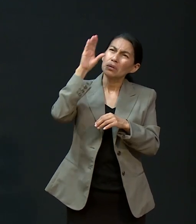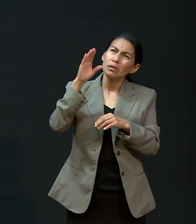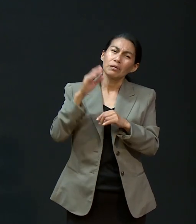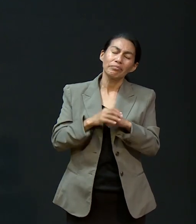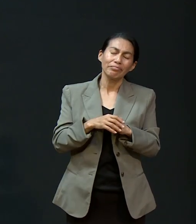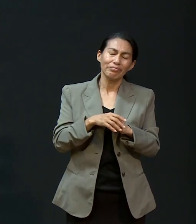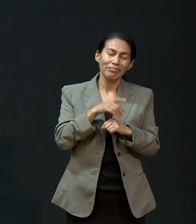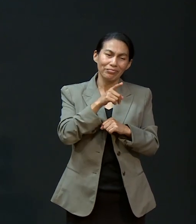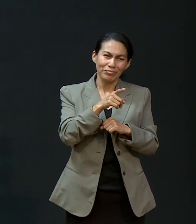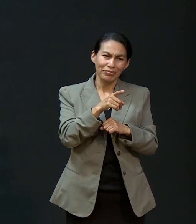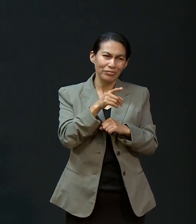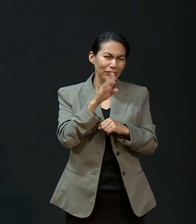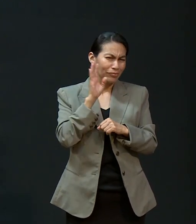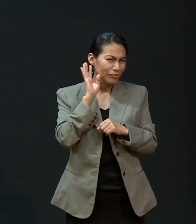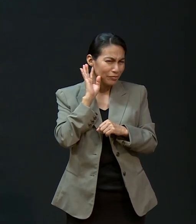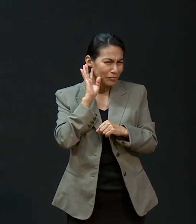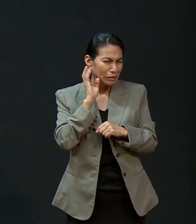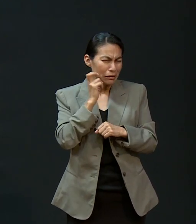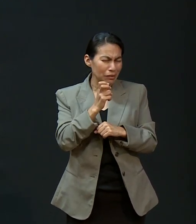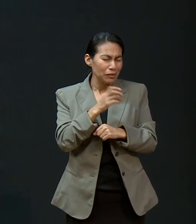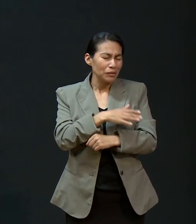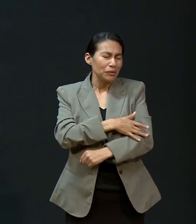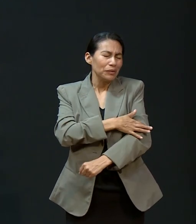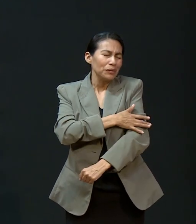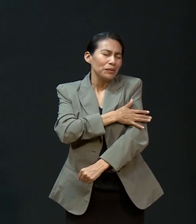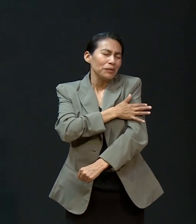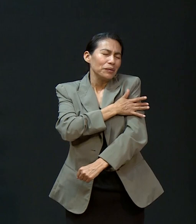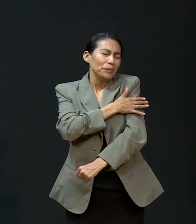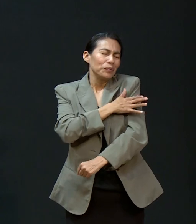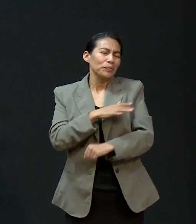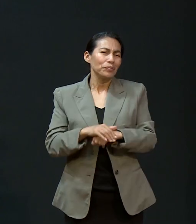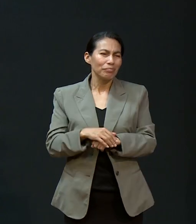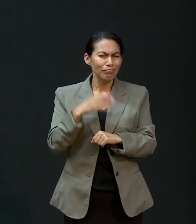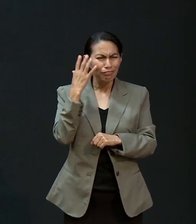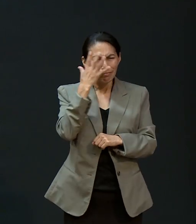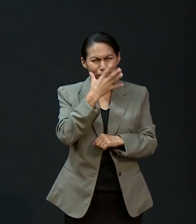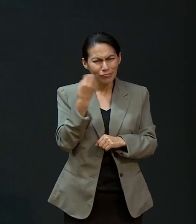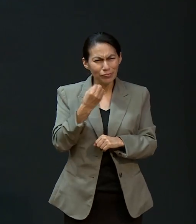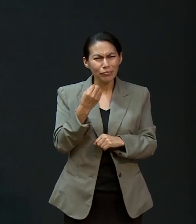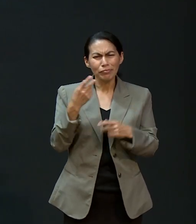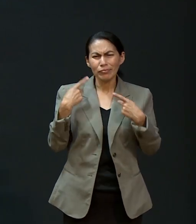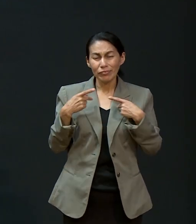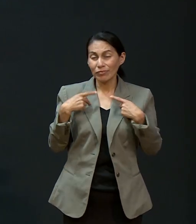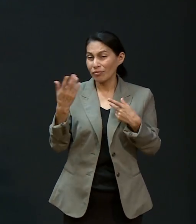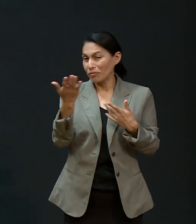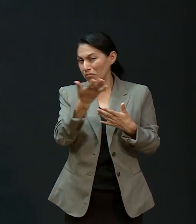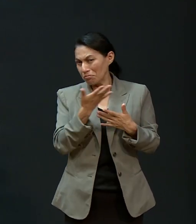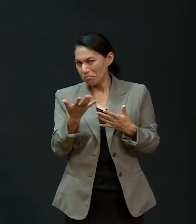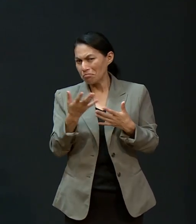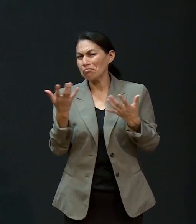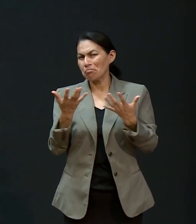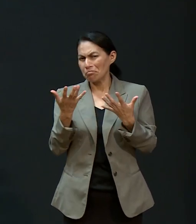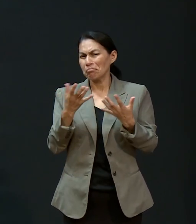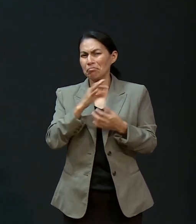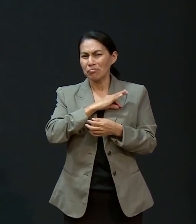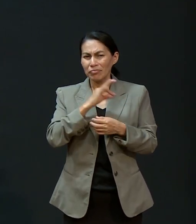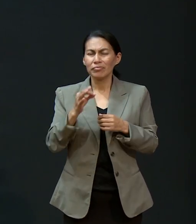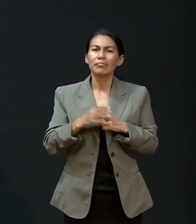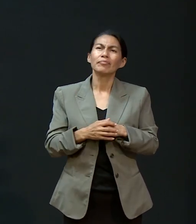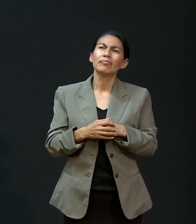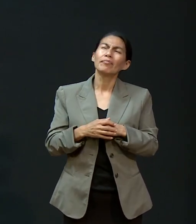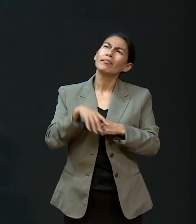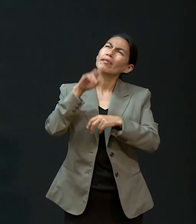es nuestro Padre Celestial. Me emociona escuchar esto y eso es maravilloso lo que todo mundo podemos hacer.